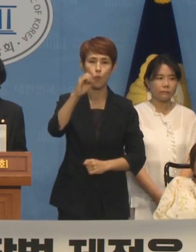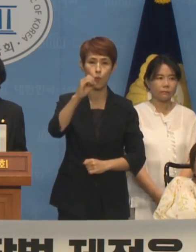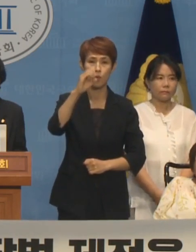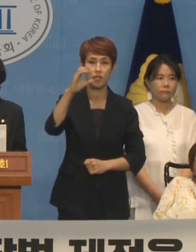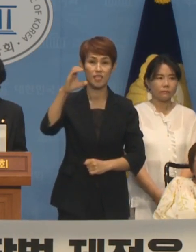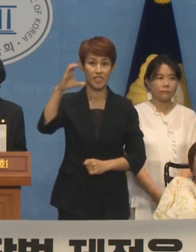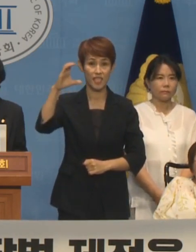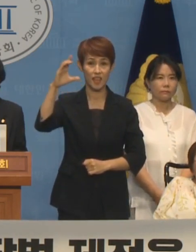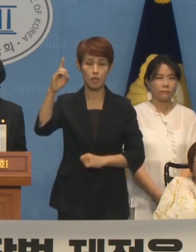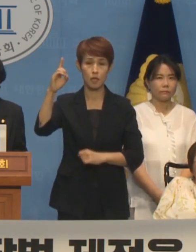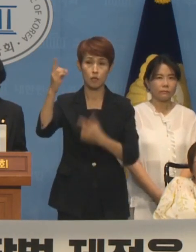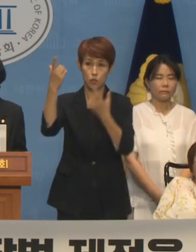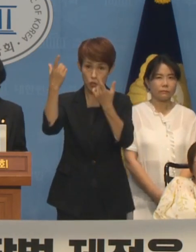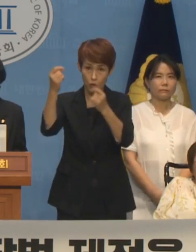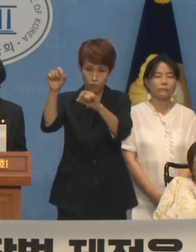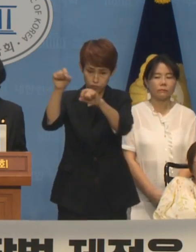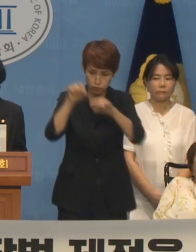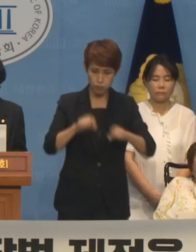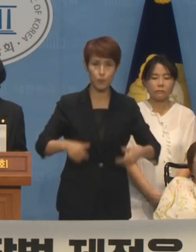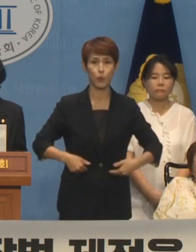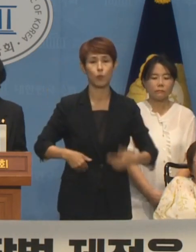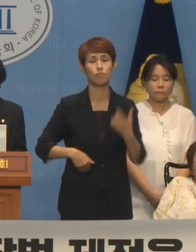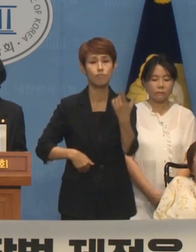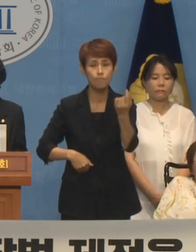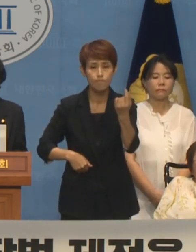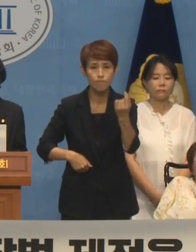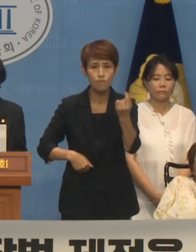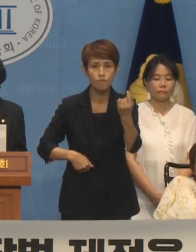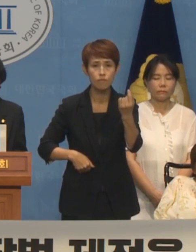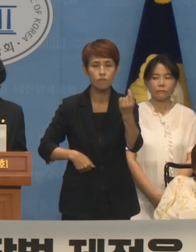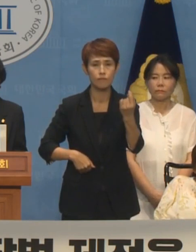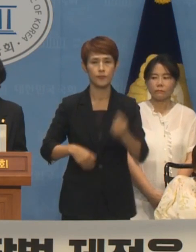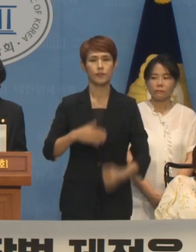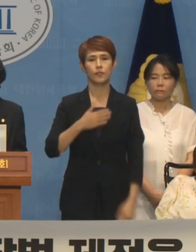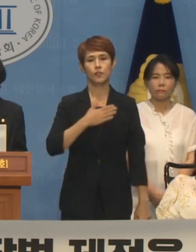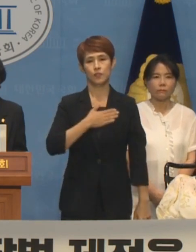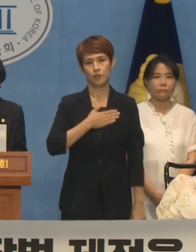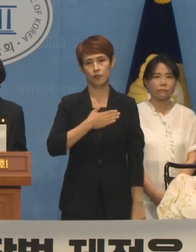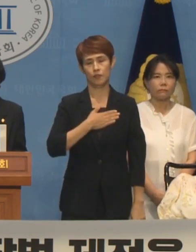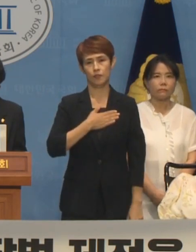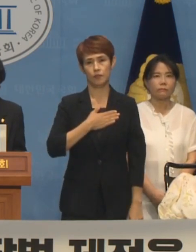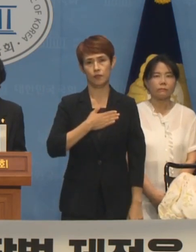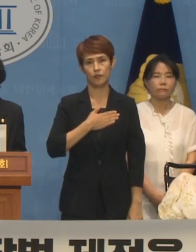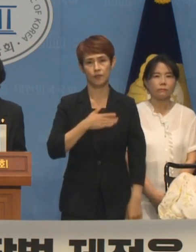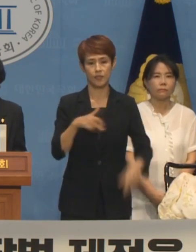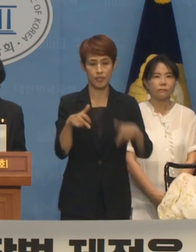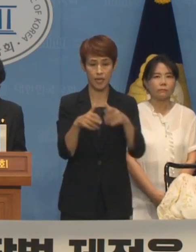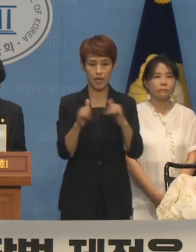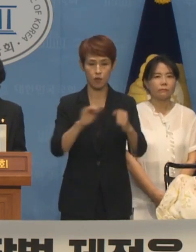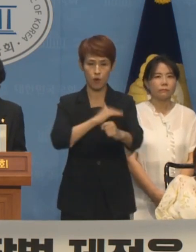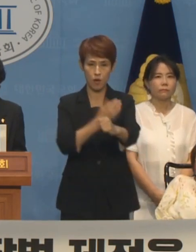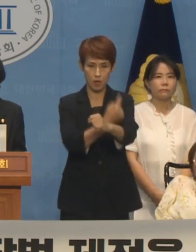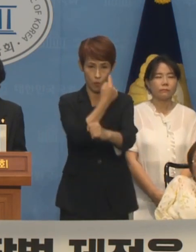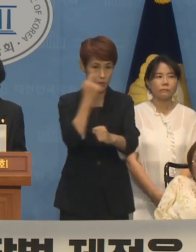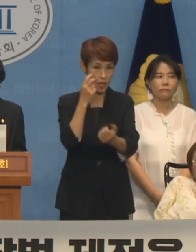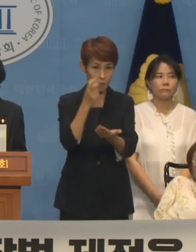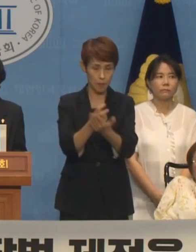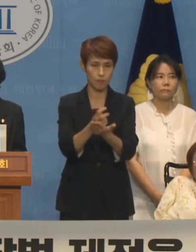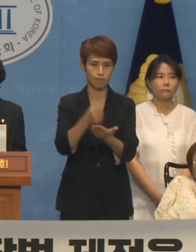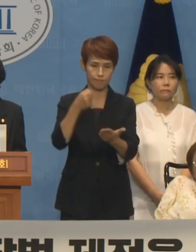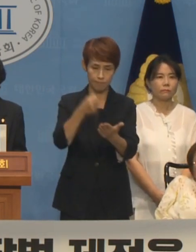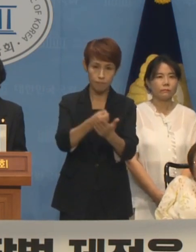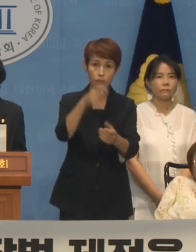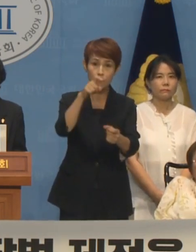국가 평균 수준은 되지 않겠습니까? 이에 저는 장애인 권리보장법 제정을